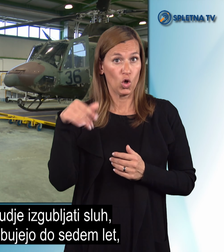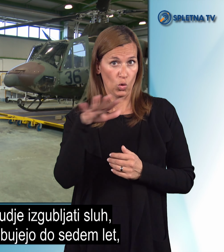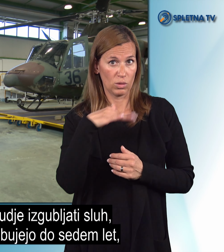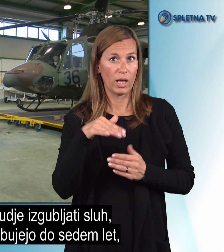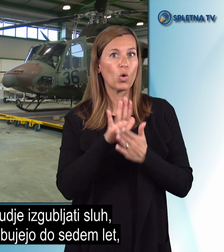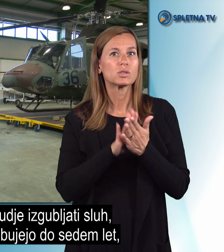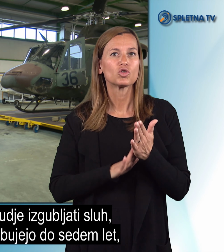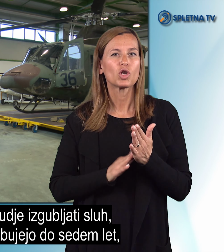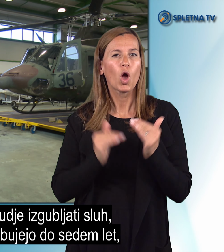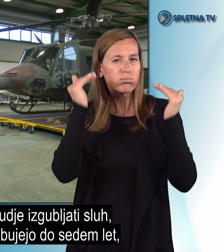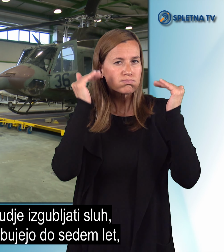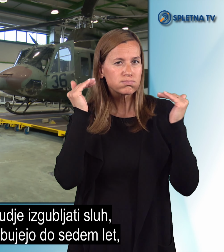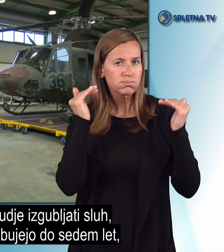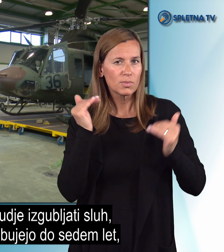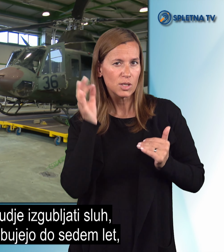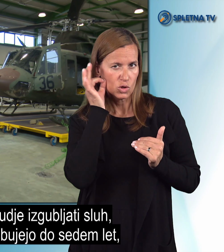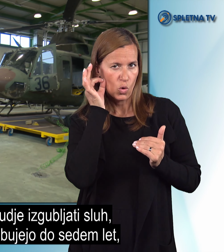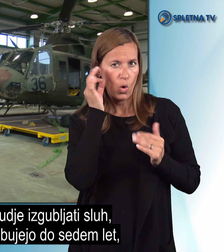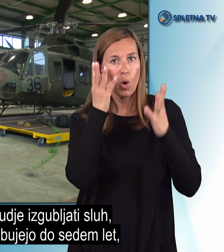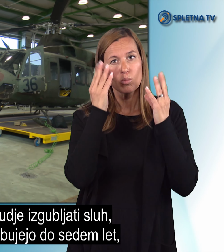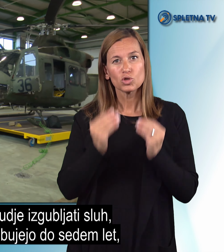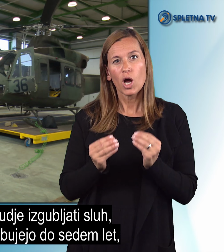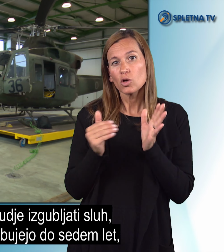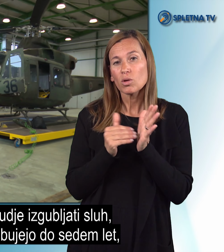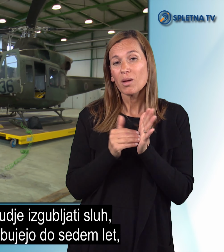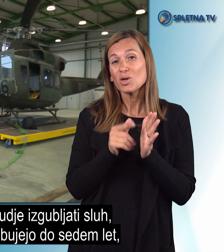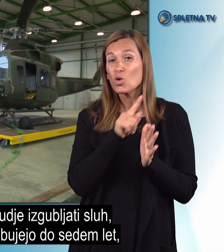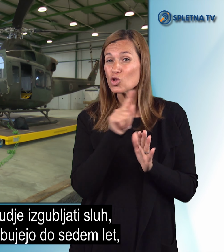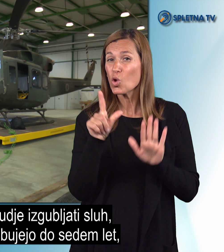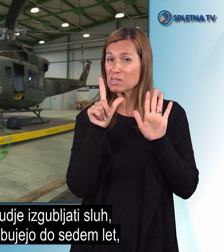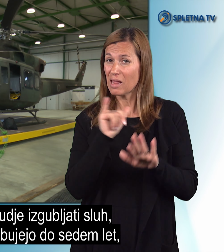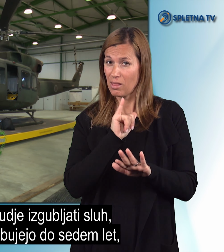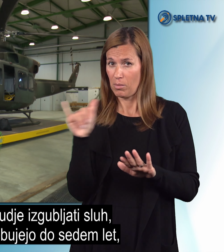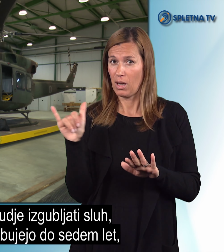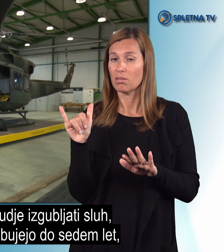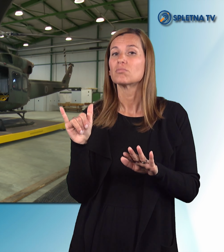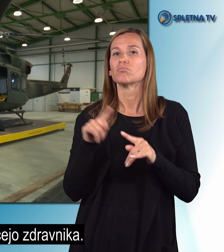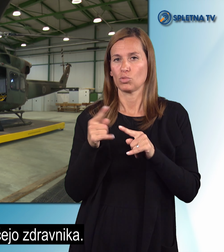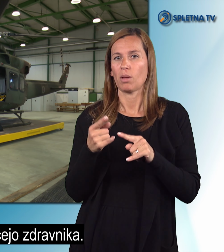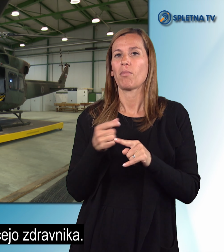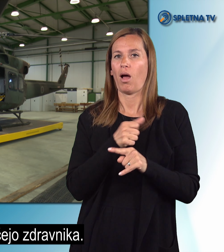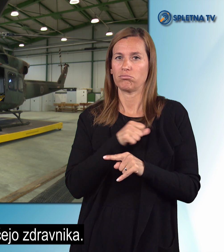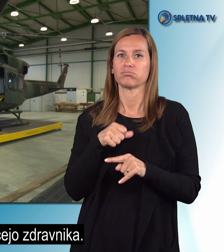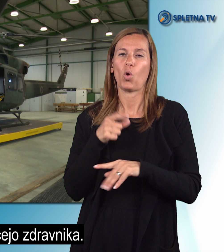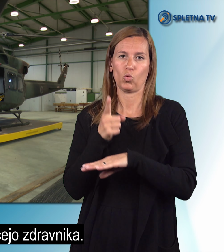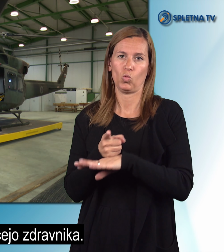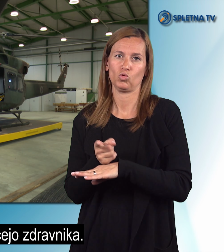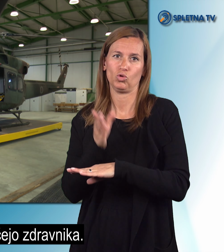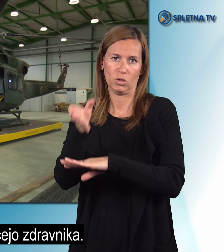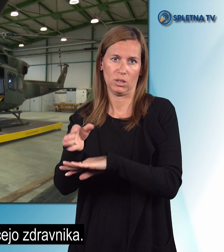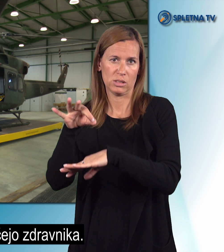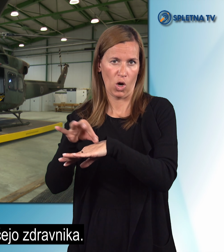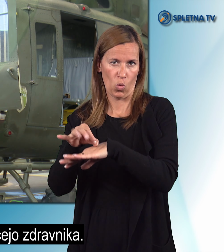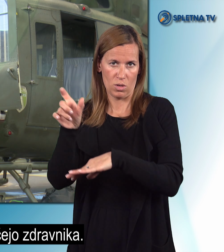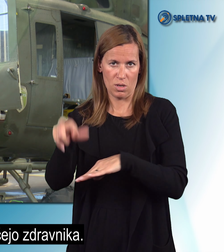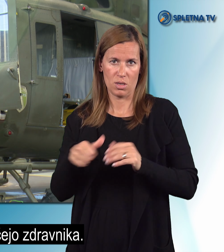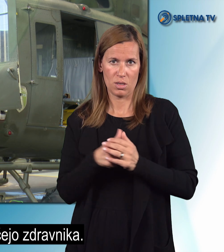Ko začnejo ljudje izgubljati sluh, navadno potrebujejo do 7 let, da obiščejo